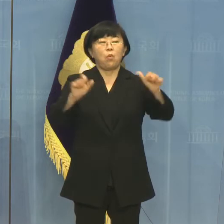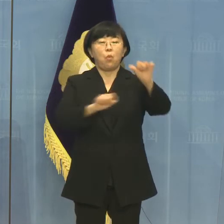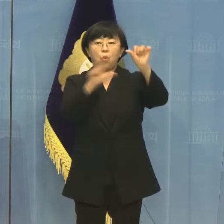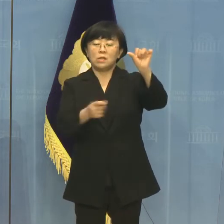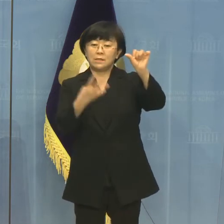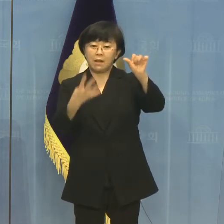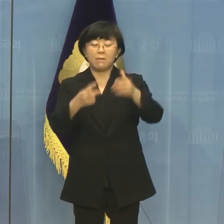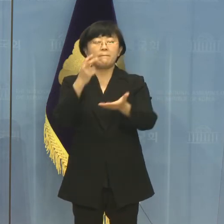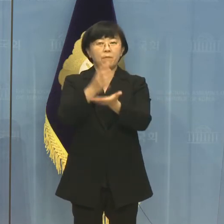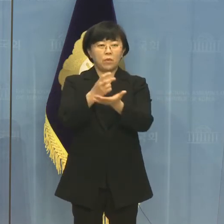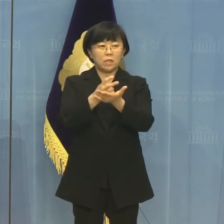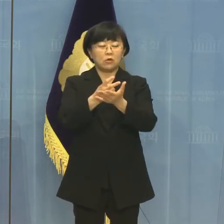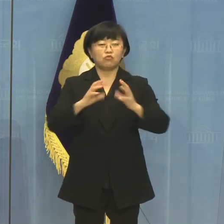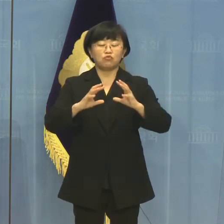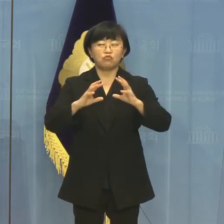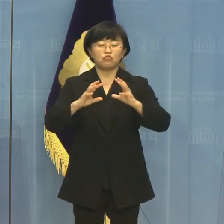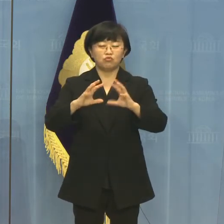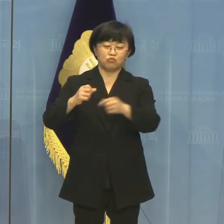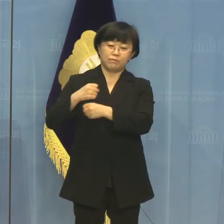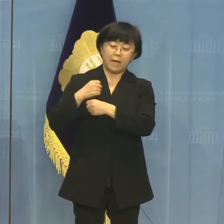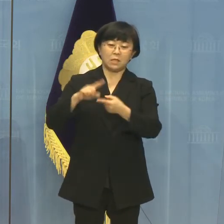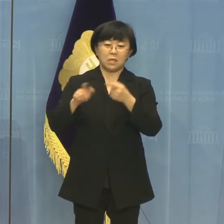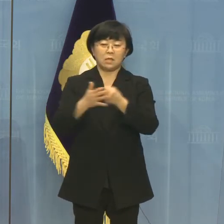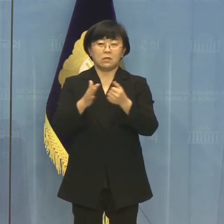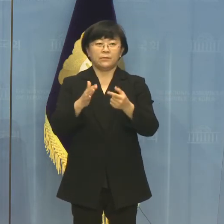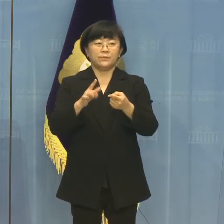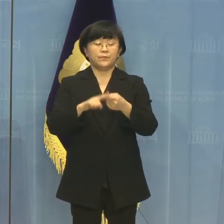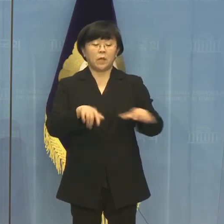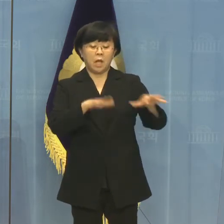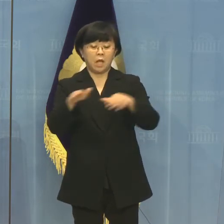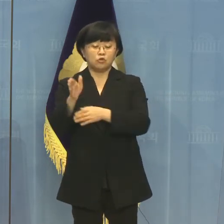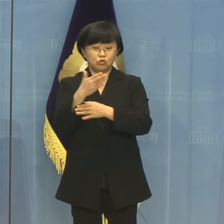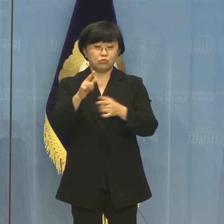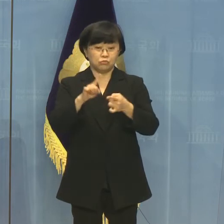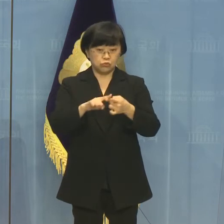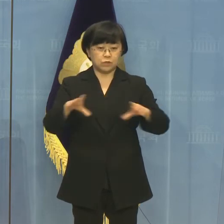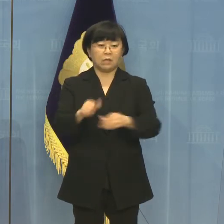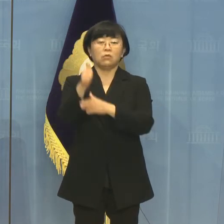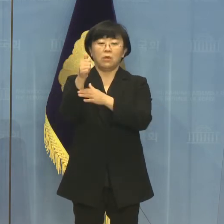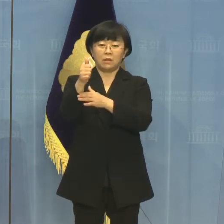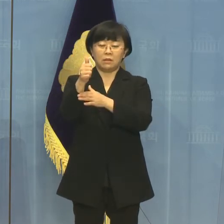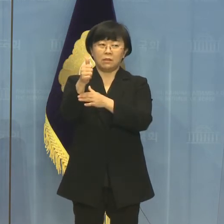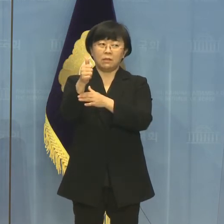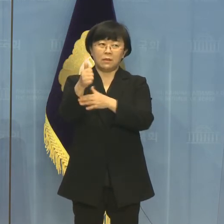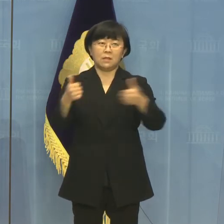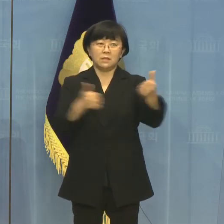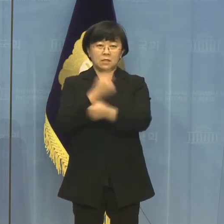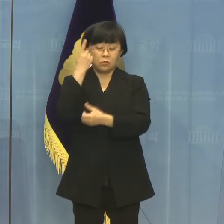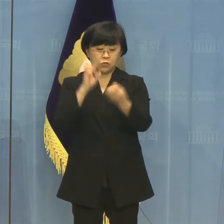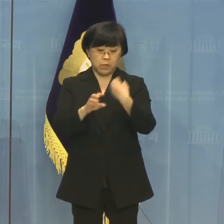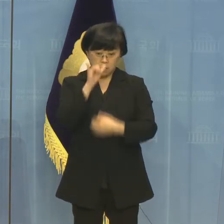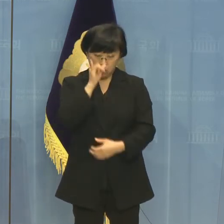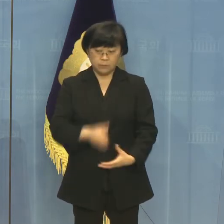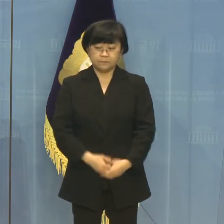4일에는 법사위, 국방위, 환노위, 농해수위, 해수부 장관 등에 대한 국무위원 인사청문회를